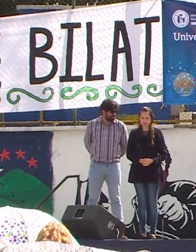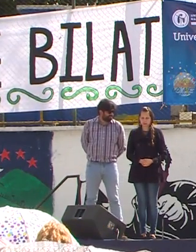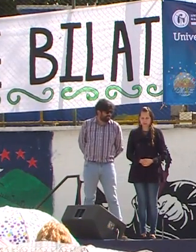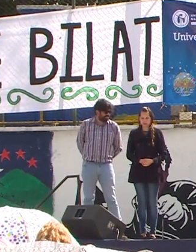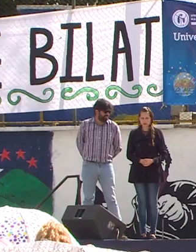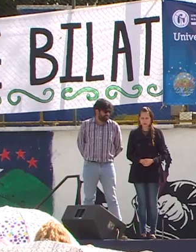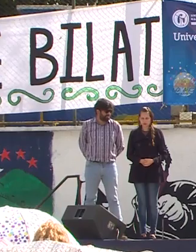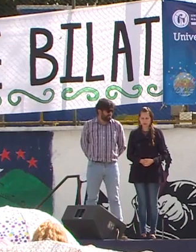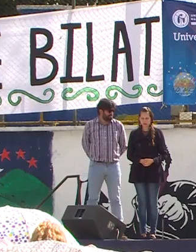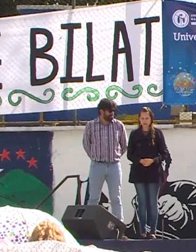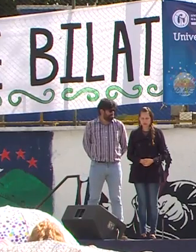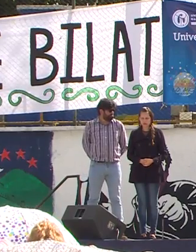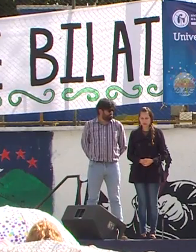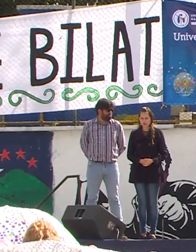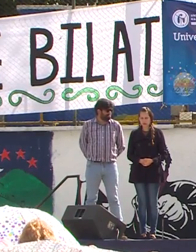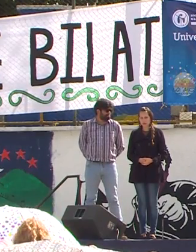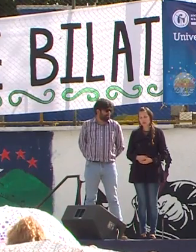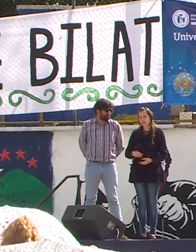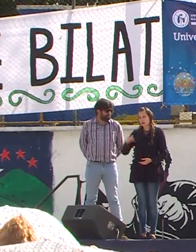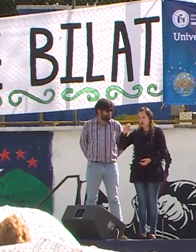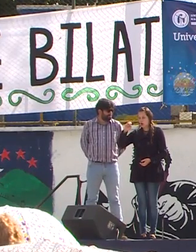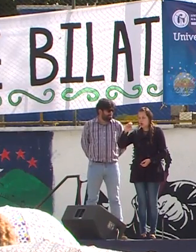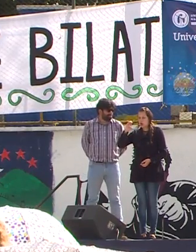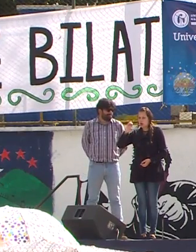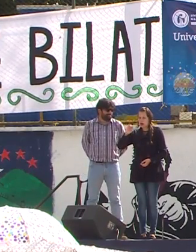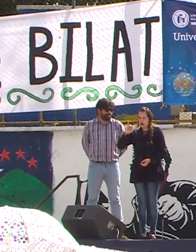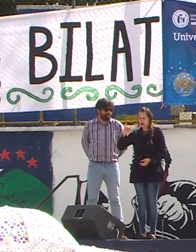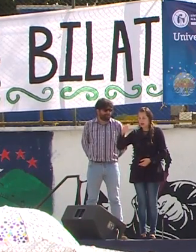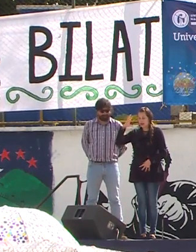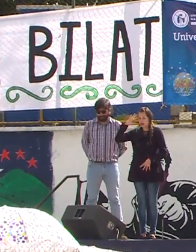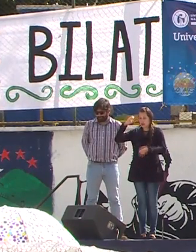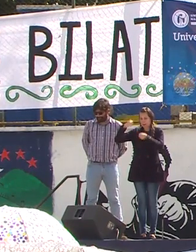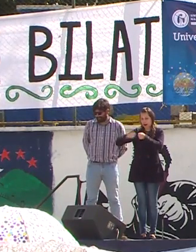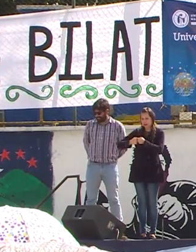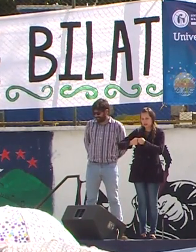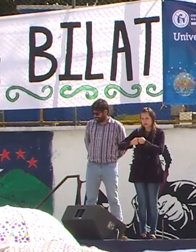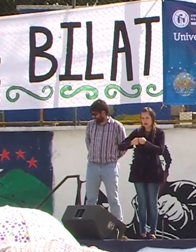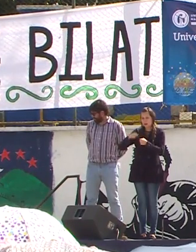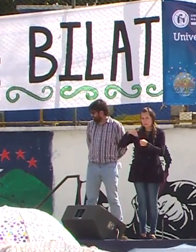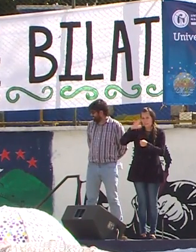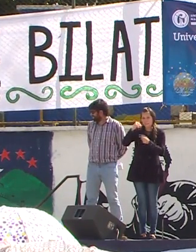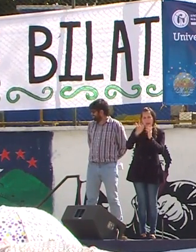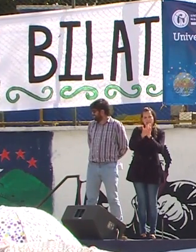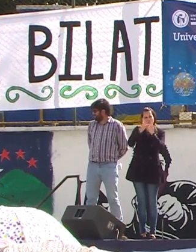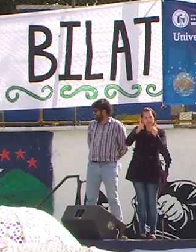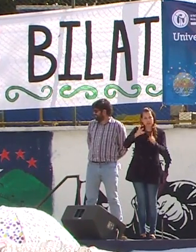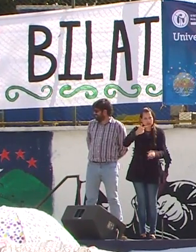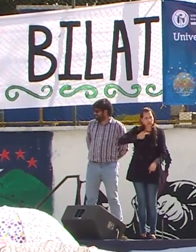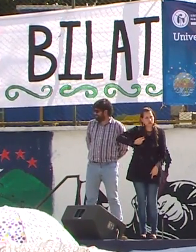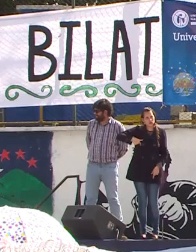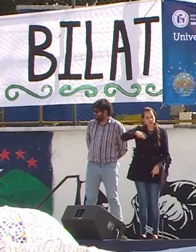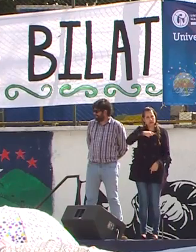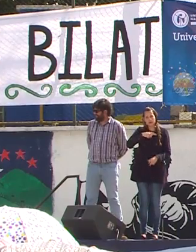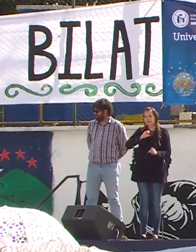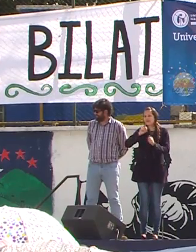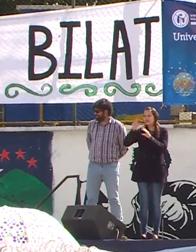Suscribimos un convenio con la OEI para garantizar más estudiantes nuestros en el